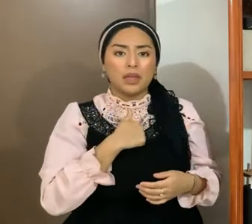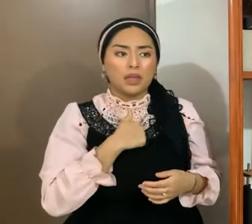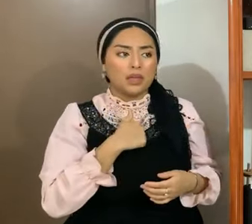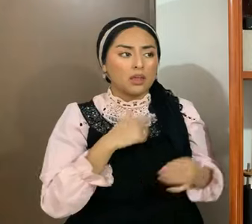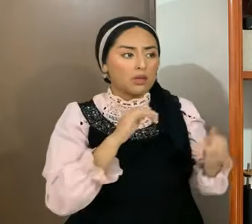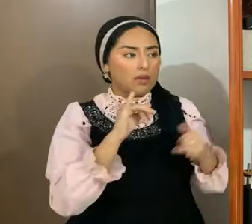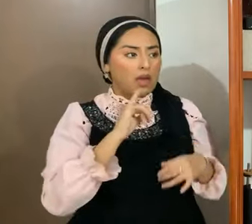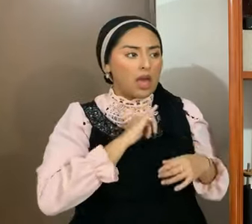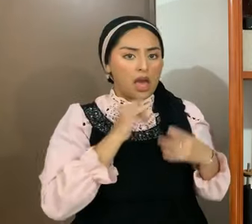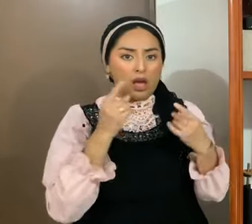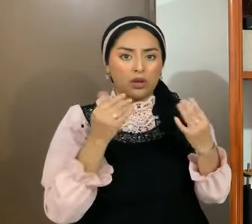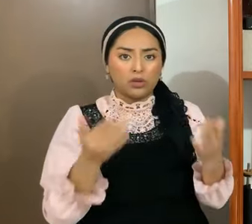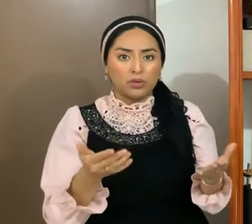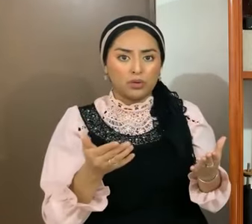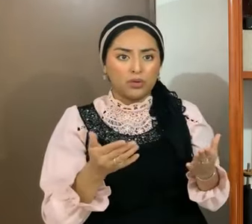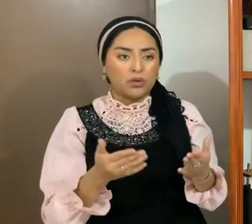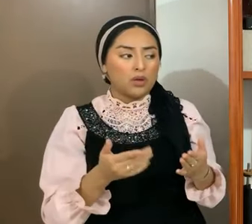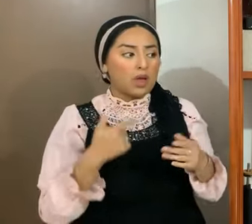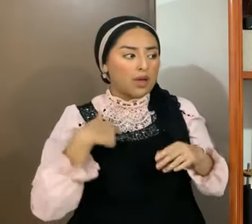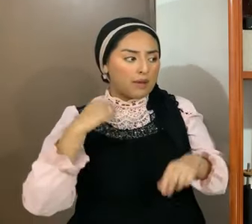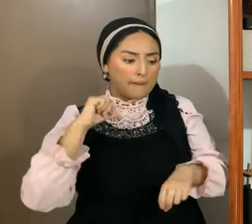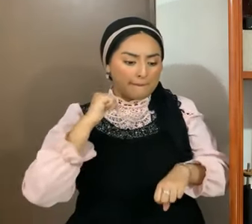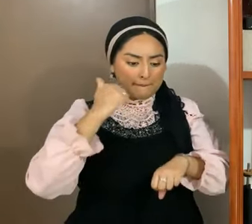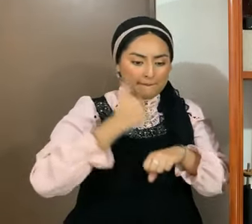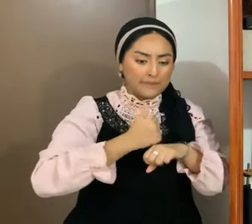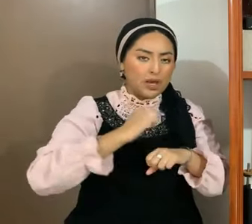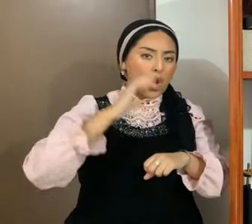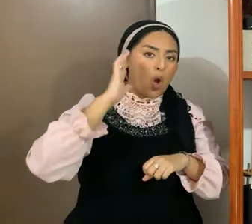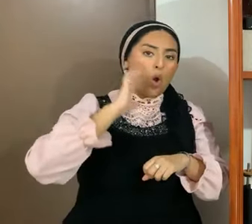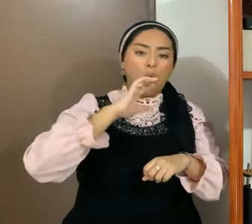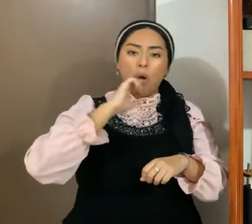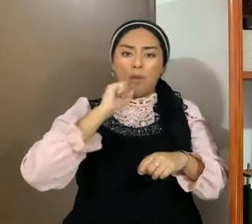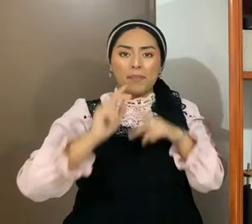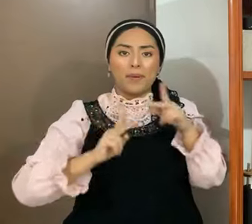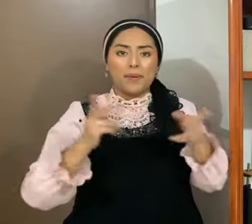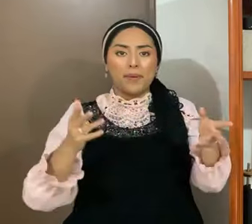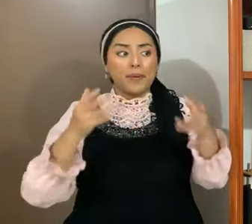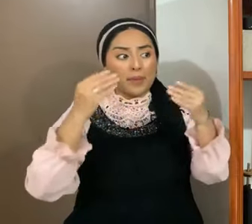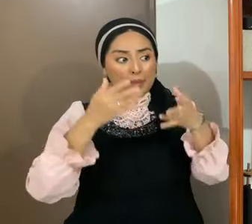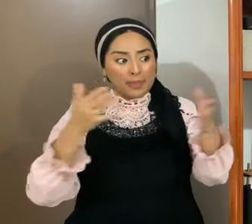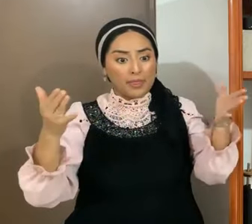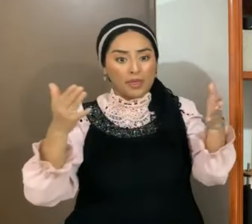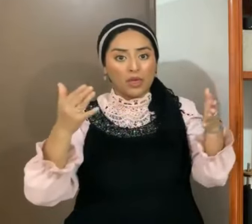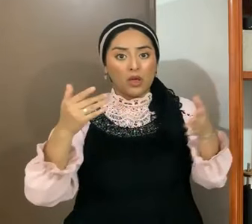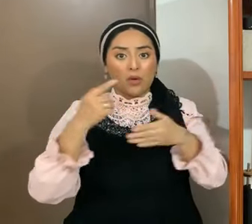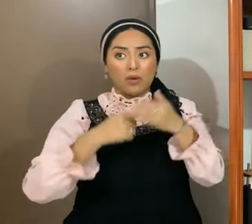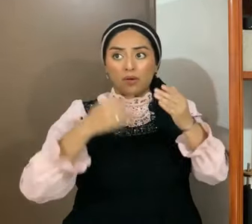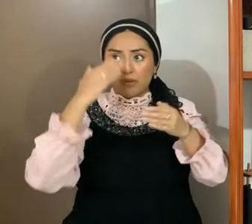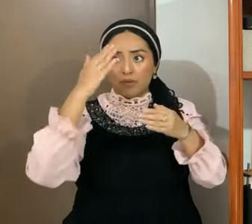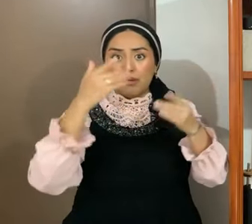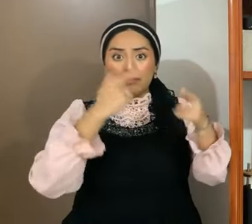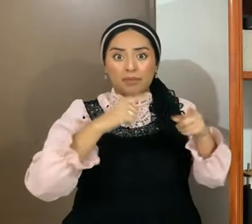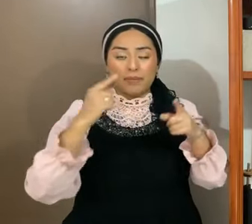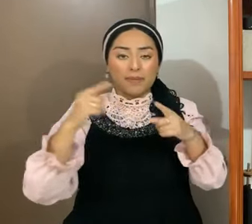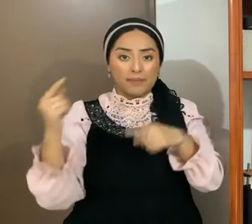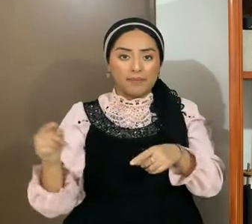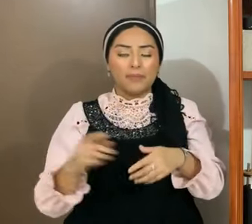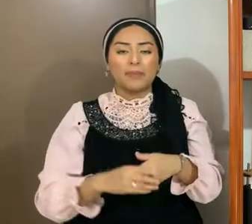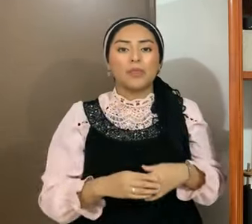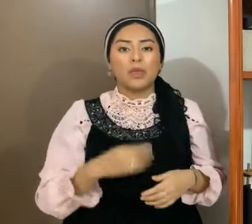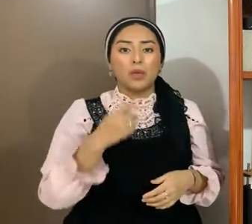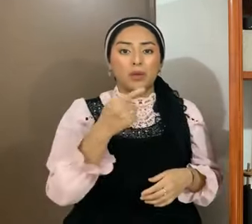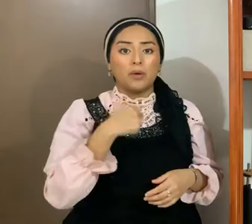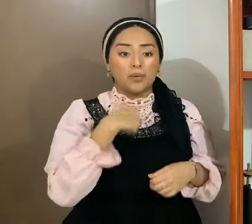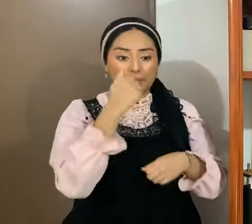como yo hago desde que establecí el pueblo antiguo? Anuncien lo que viene y lo que está por venir. Nosotros,